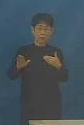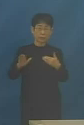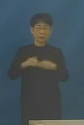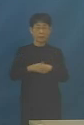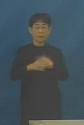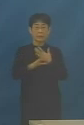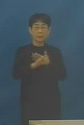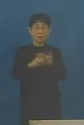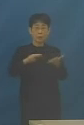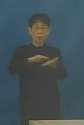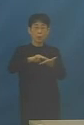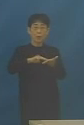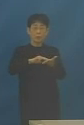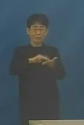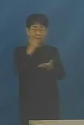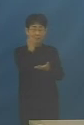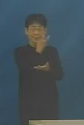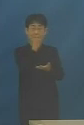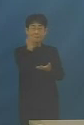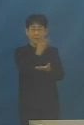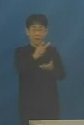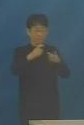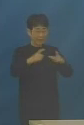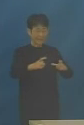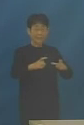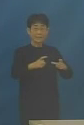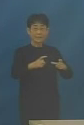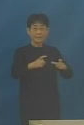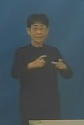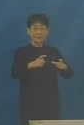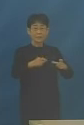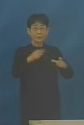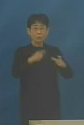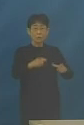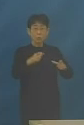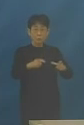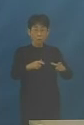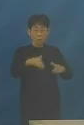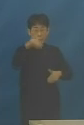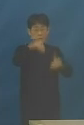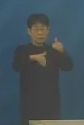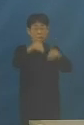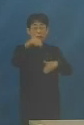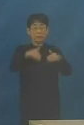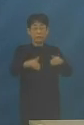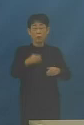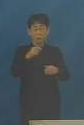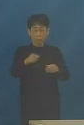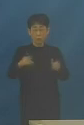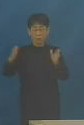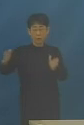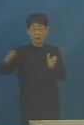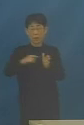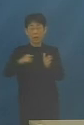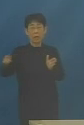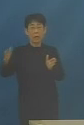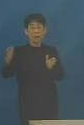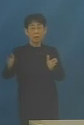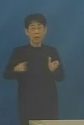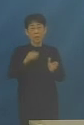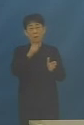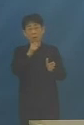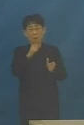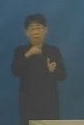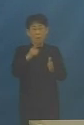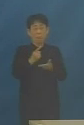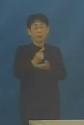例えばワクチン結成パッケージというのも言葉だけがあの選挙中遊んでいたといいますかあの a まあ漂っ